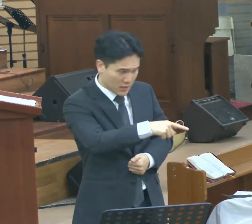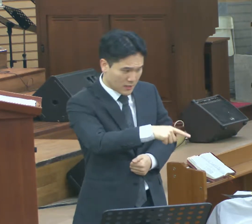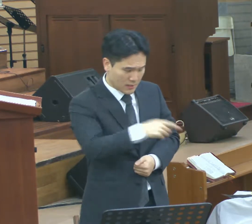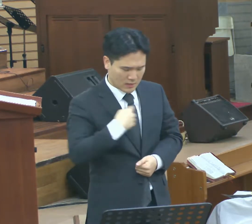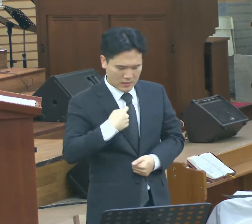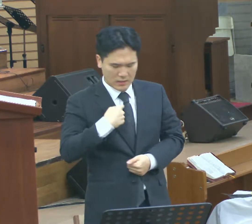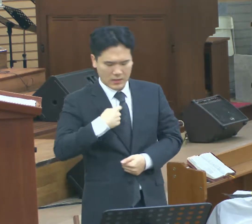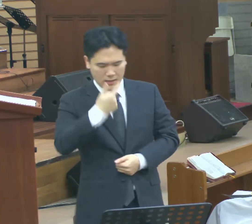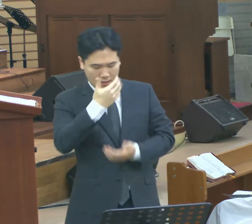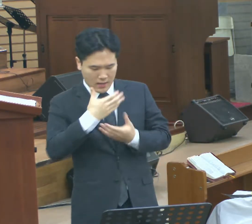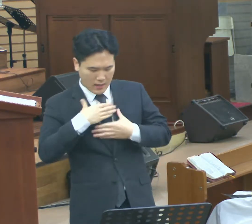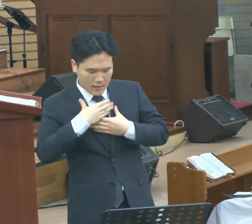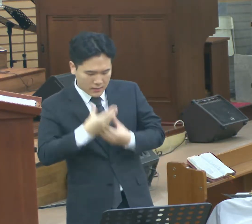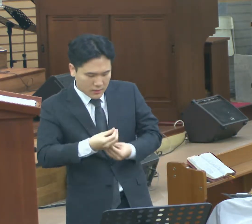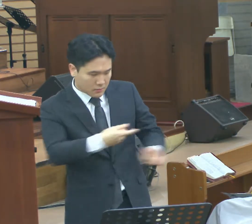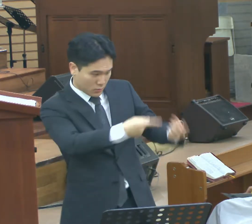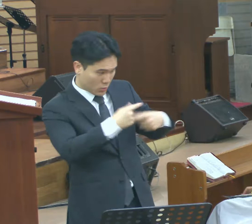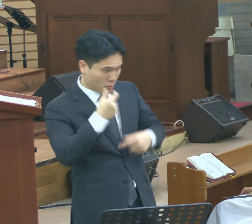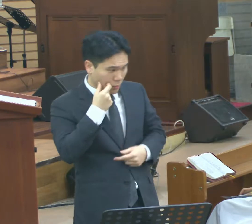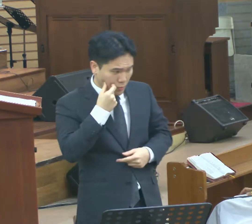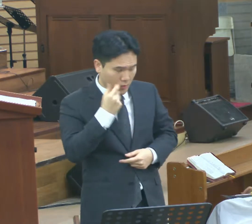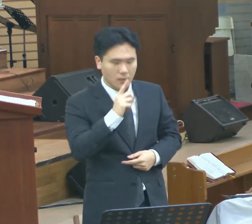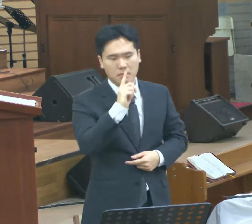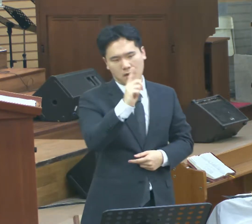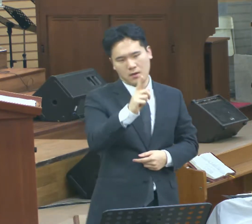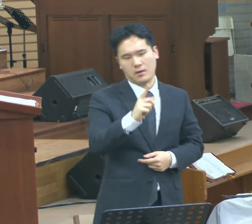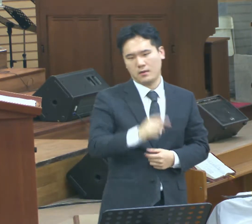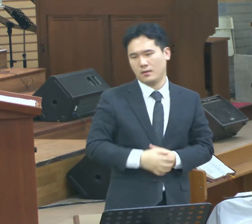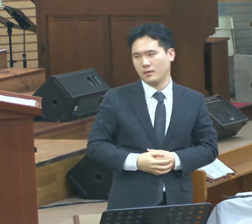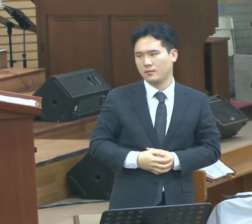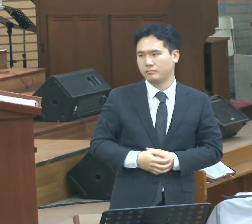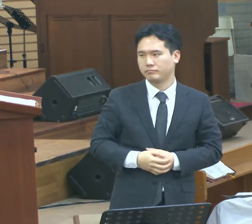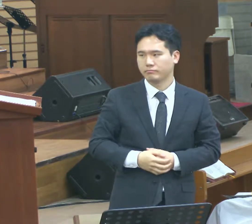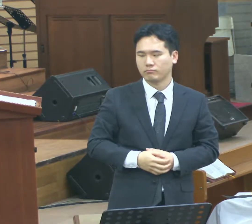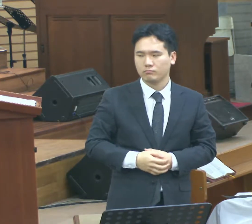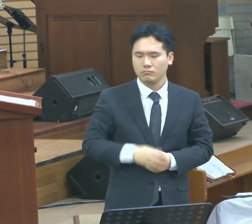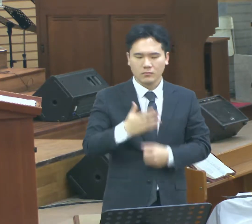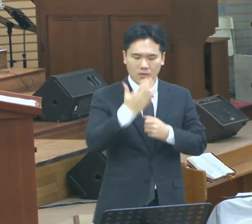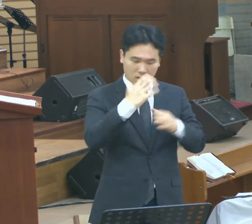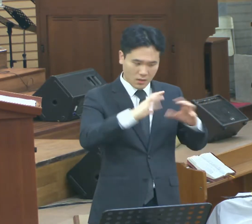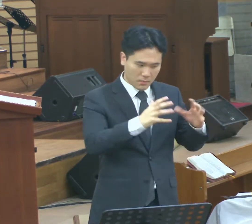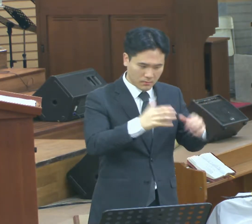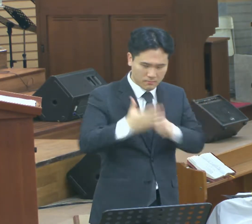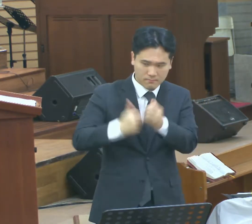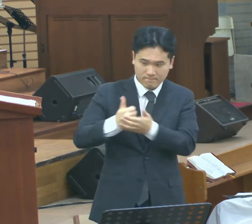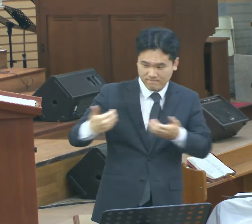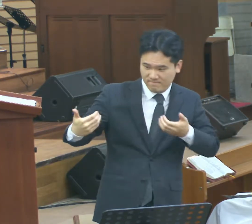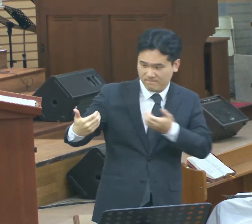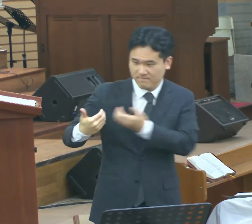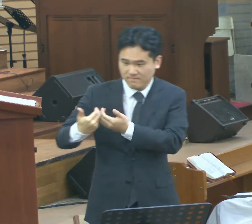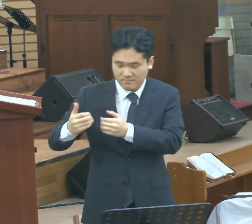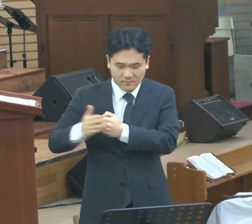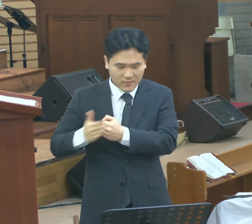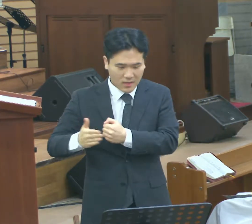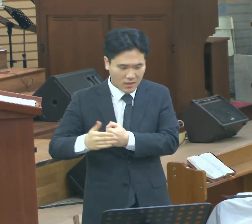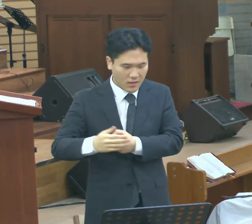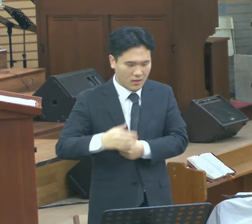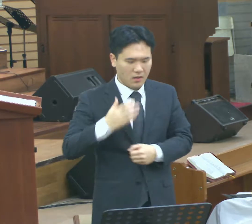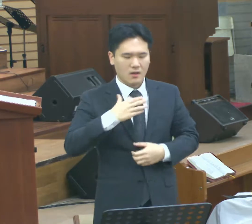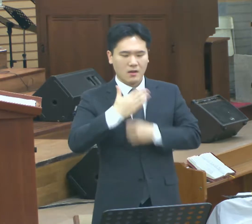하나님을 하나님으로 대접하지 않다가 안식에 들어가지 못한 일이 있었다는 거예요. 그런데